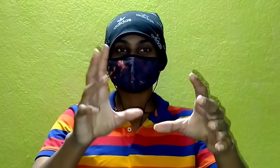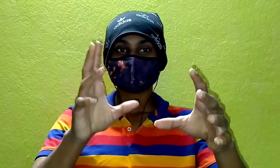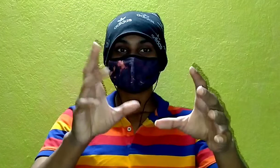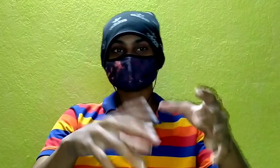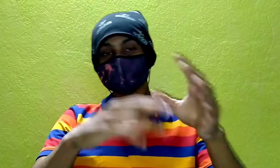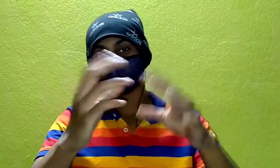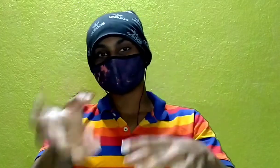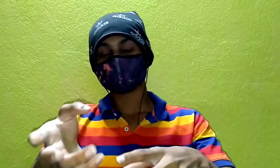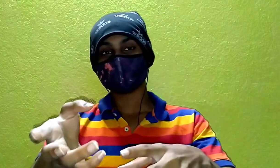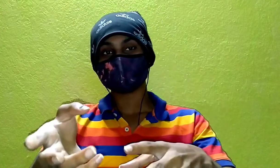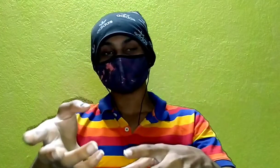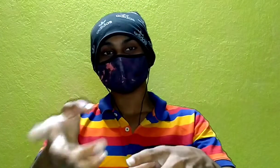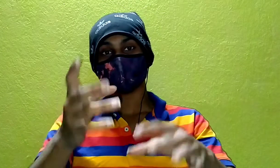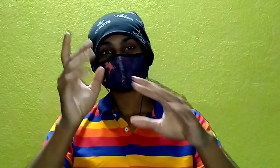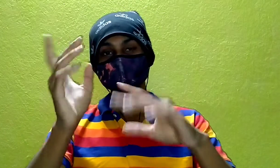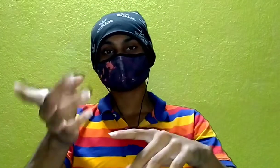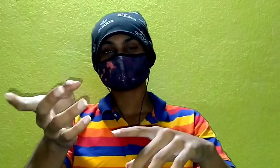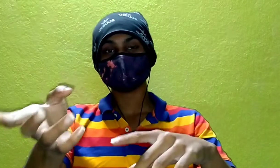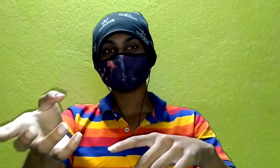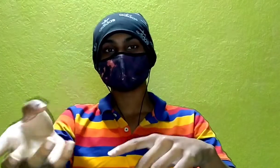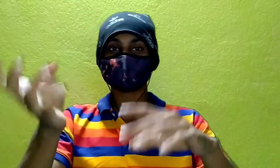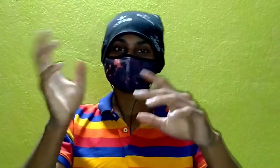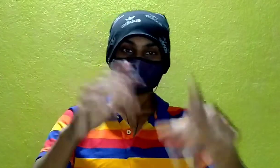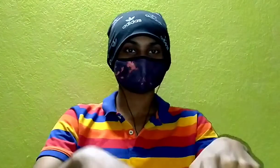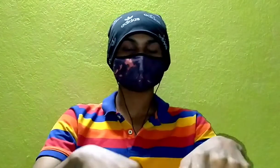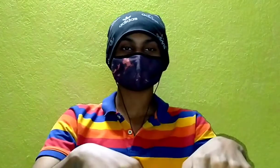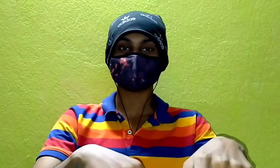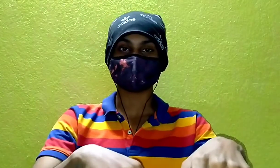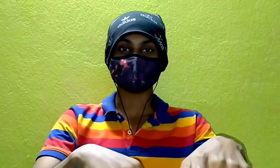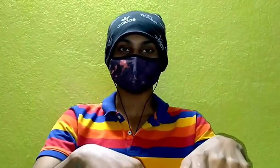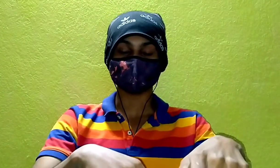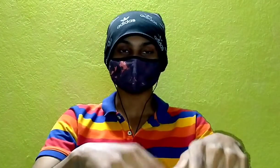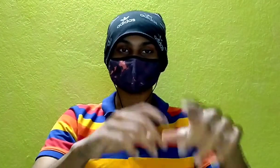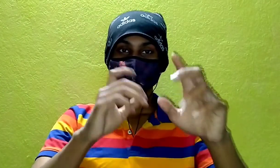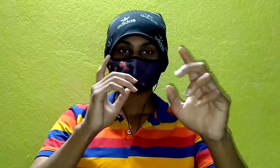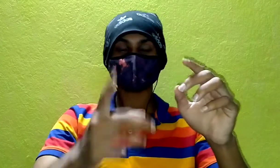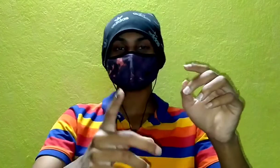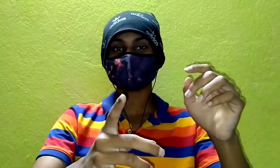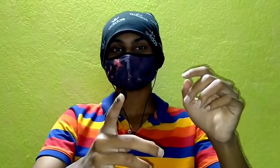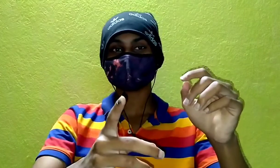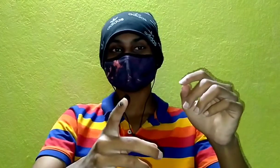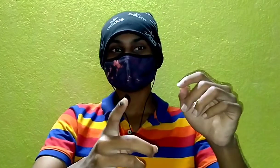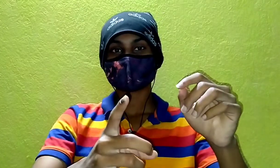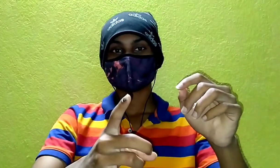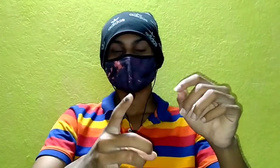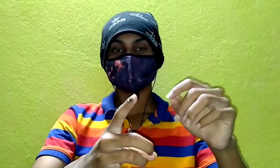स्कूल को पर दबाव 4 रख मिल जाए तुरंत सॉफ्ट वापसी कर लें सब पात्र होगा तो